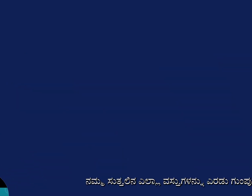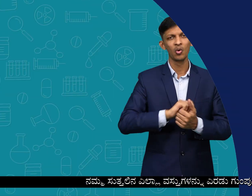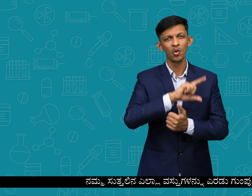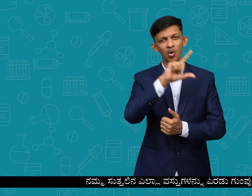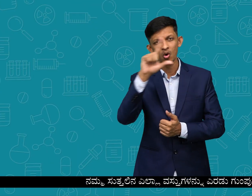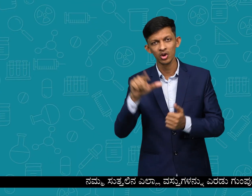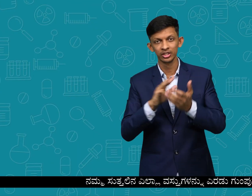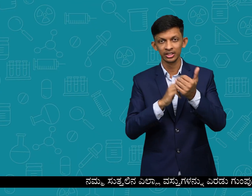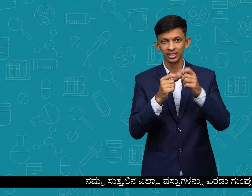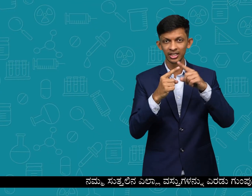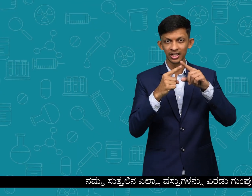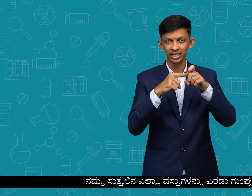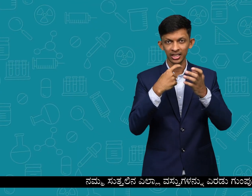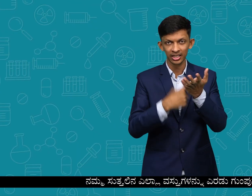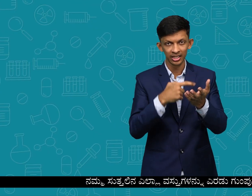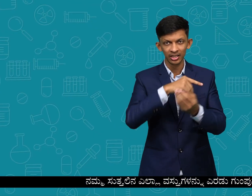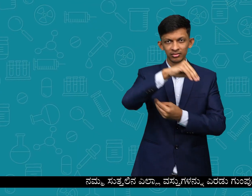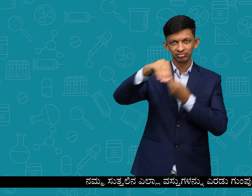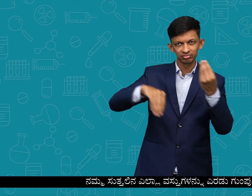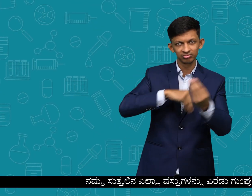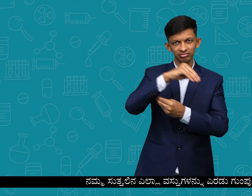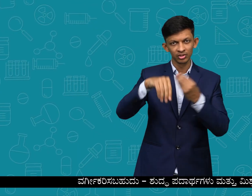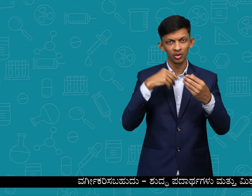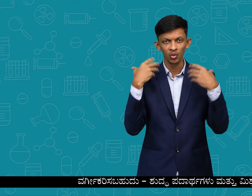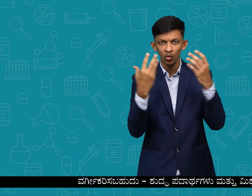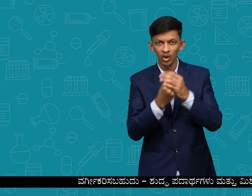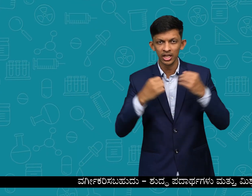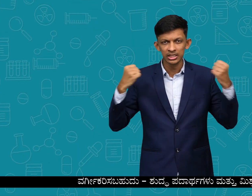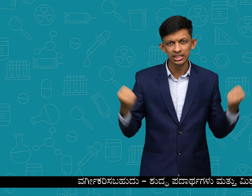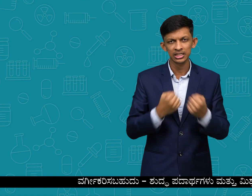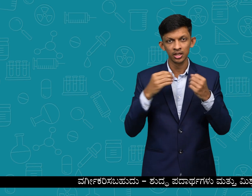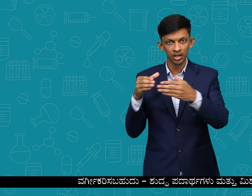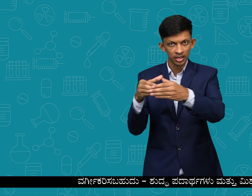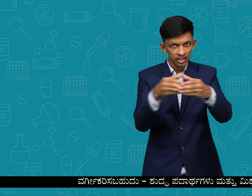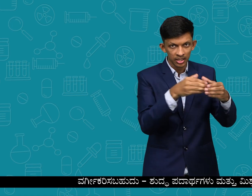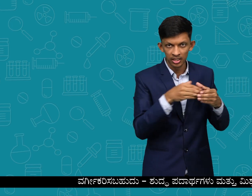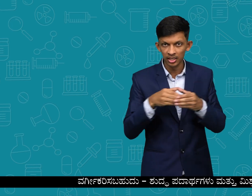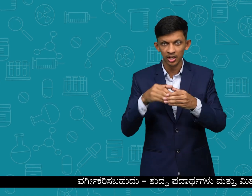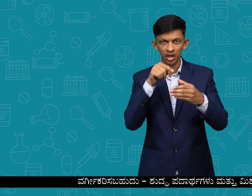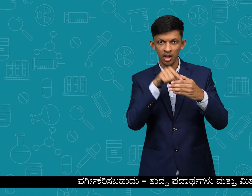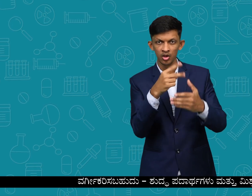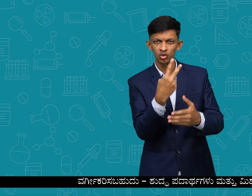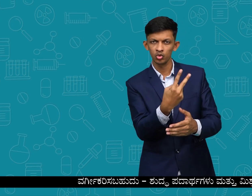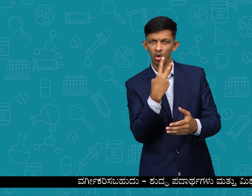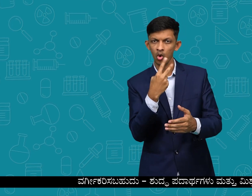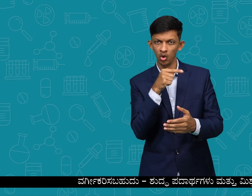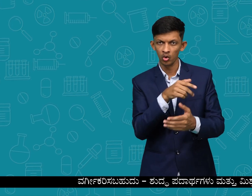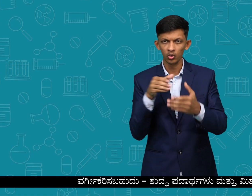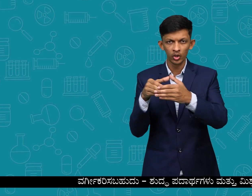ನಮ್ಮ ಸುತ್ತಲಿನ ಎಲ್ಲ ವಸ್ತುಗಳನ್ನು 2 ಗುಂಪುಗಳಾಗಿ ವರ್ಗೀಕರಿಸಬಹುದು: ಶುದ್ಧ ಪದಾರ್ಥಗಳು ಮತ್ತು ಮಿಶ್ರಣಗಳು.